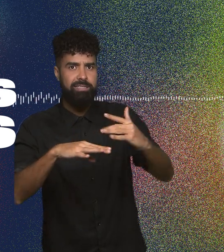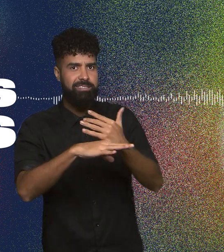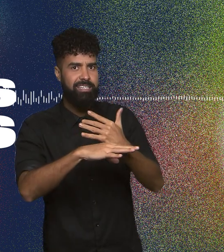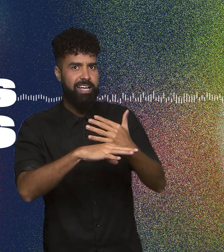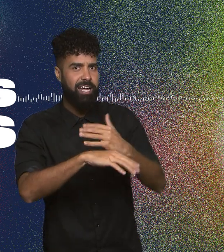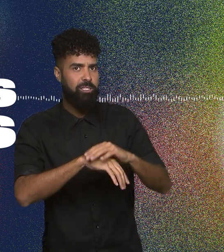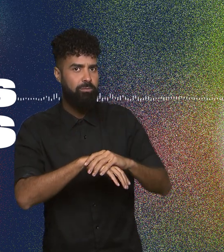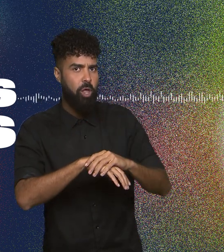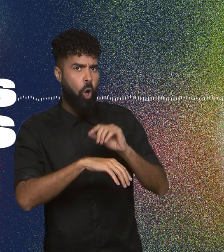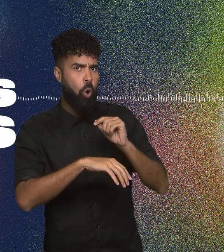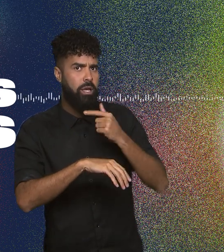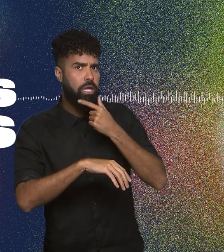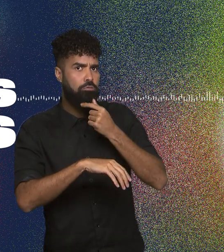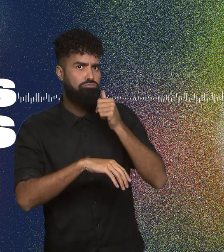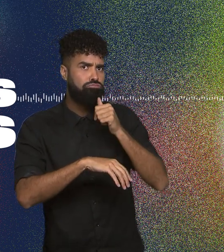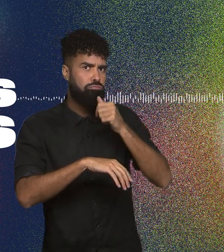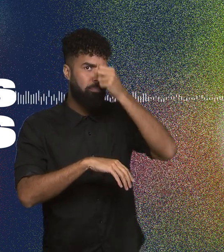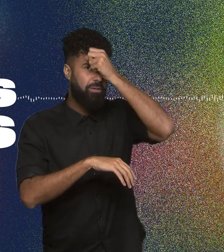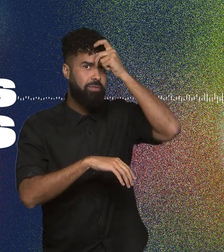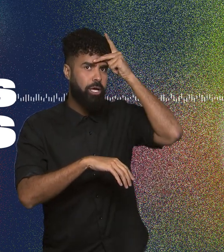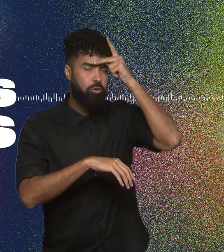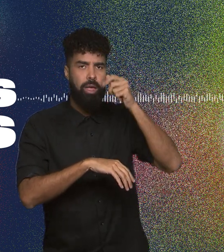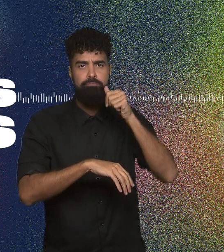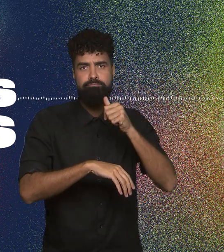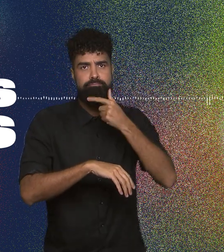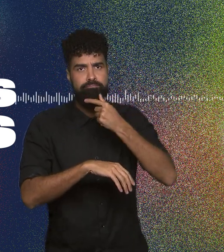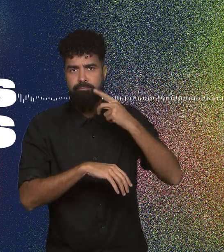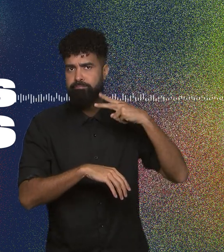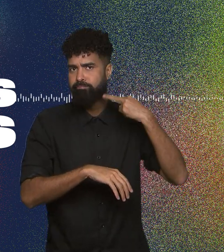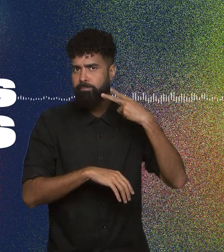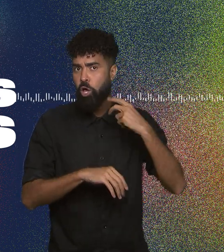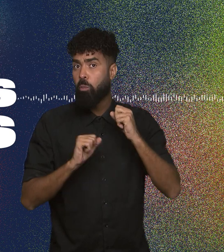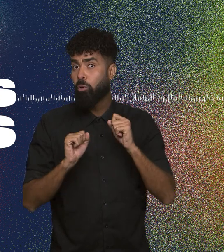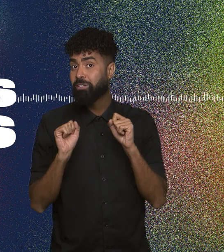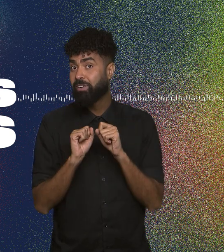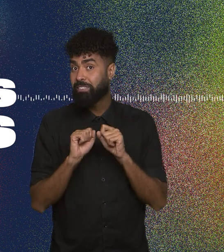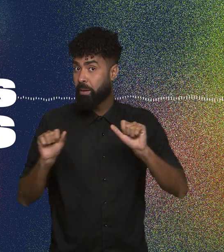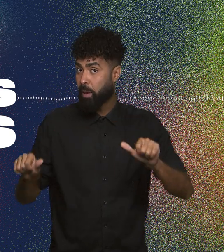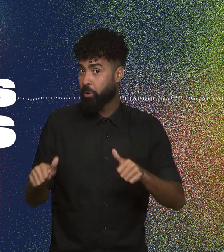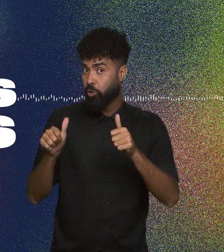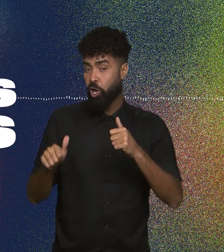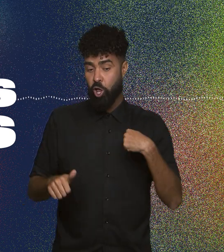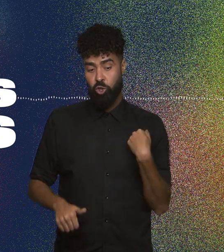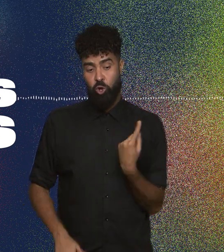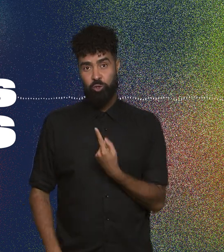o que os prefeitos e prefeitas, vereadores e vereadoras podem fazer para melhorar